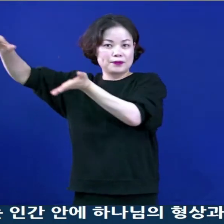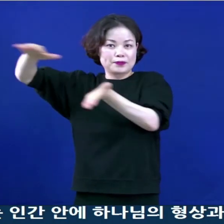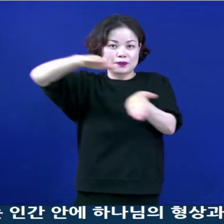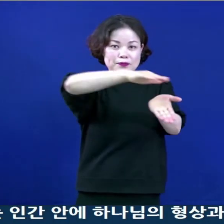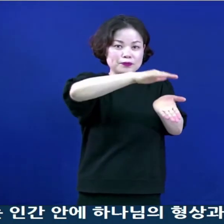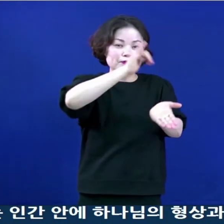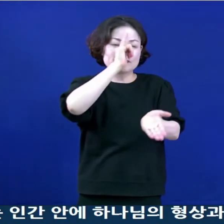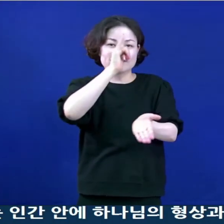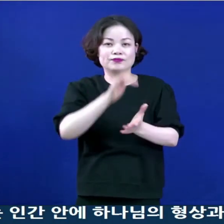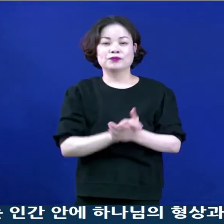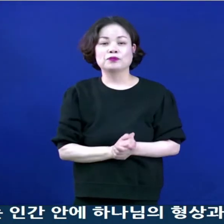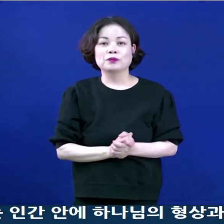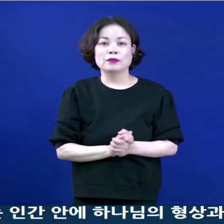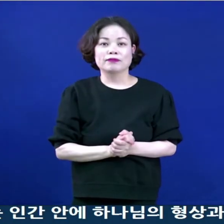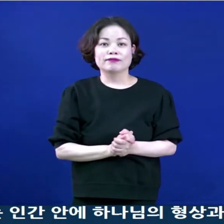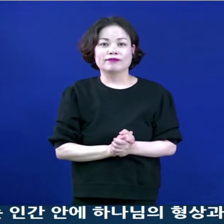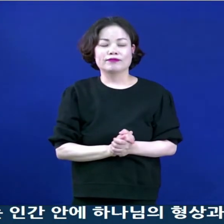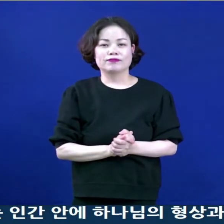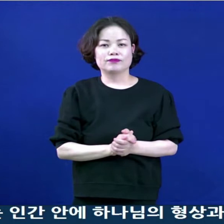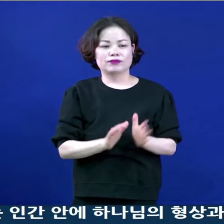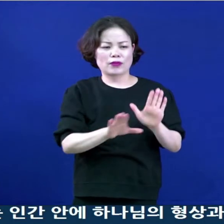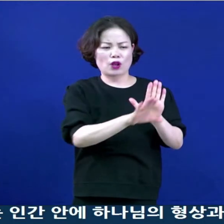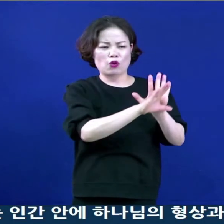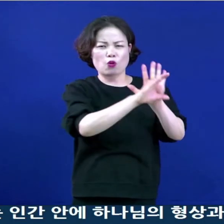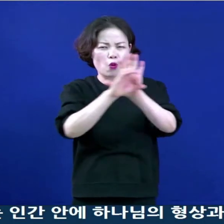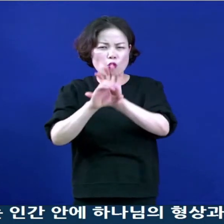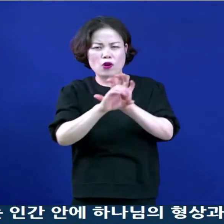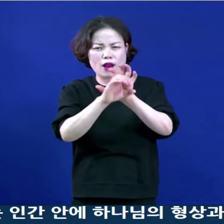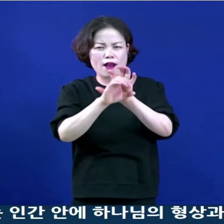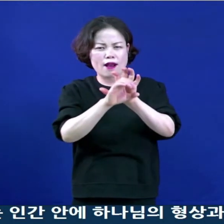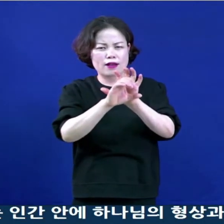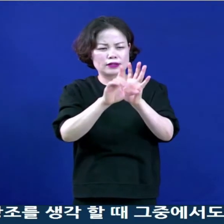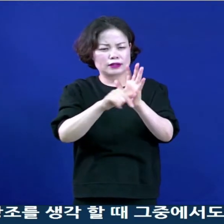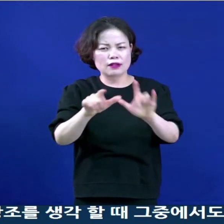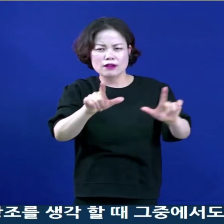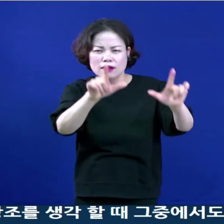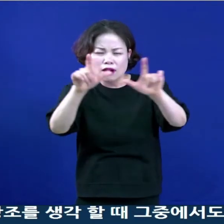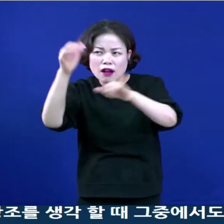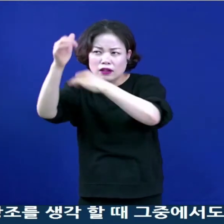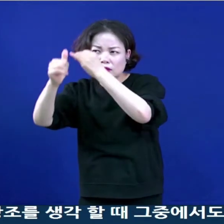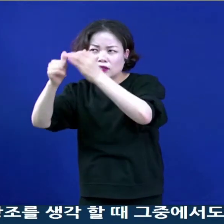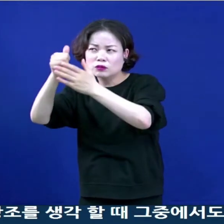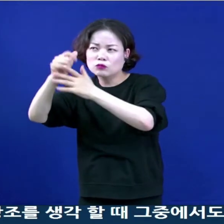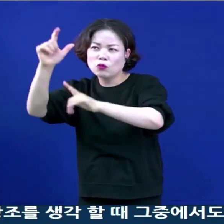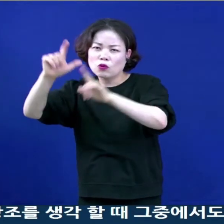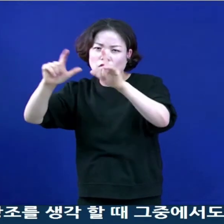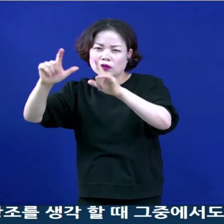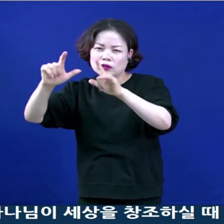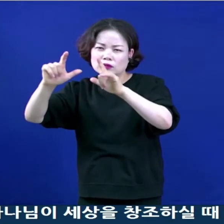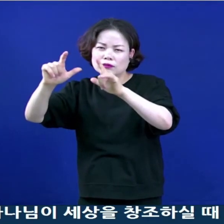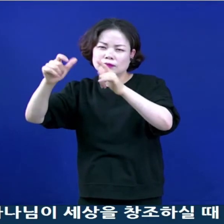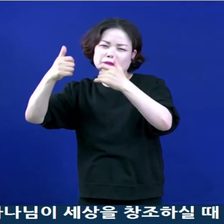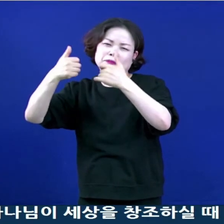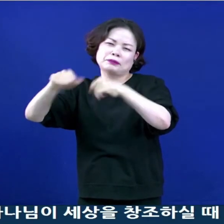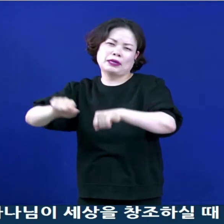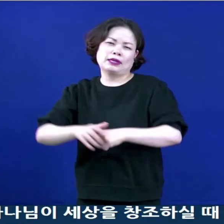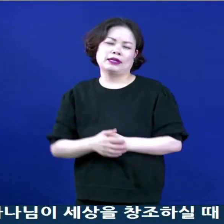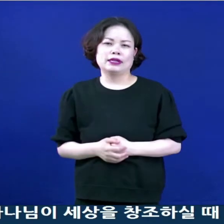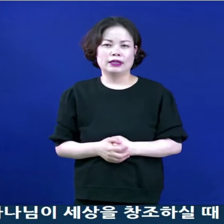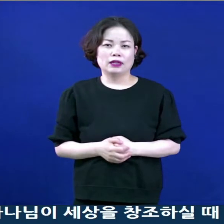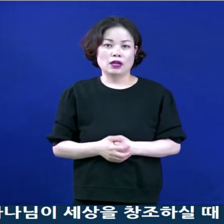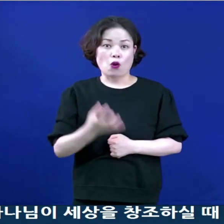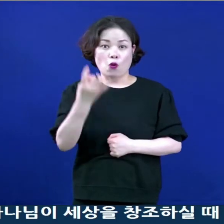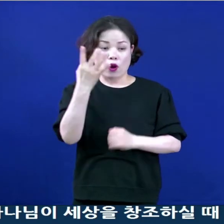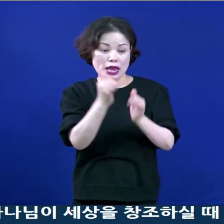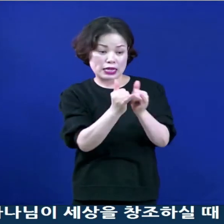겁니다. 저는 이제 코로나 이 시대를 살아가면서 이 하나님의 모양과 형상이 많이 파괴됐어요.